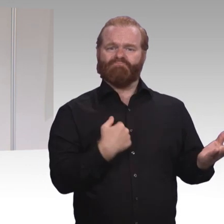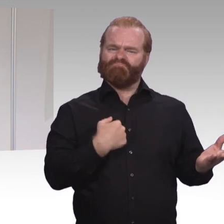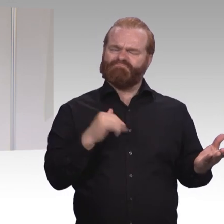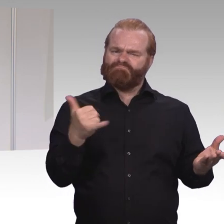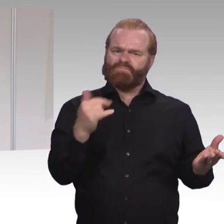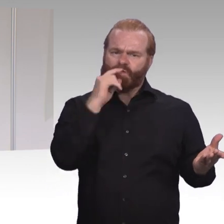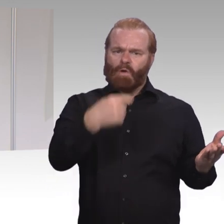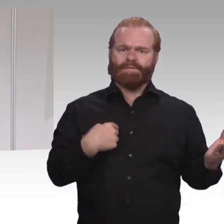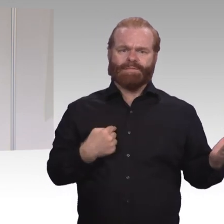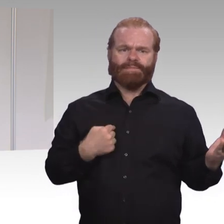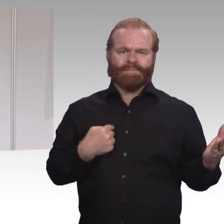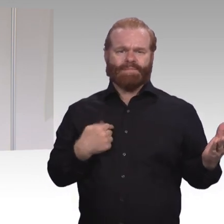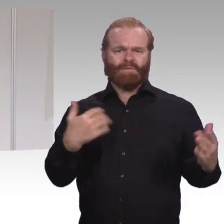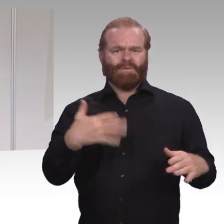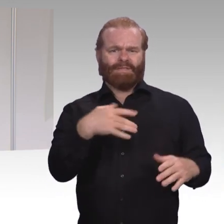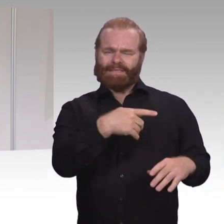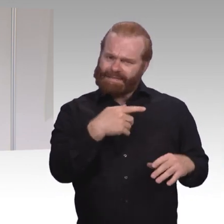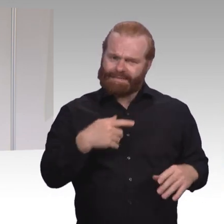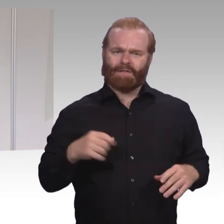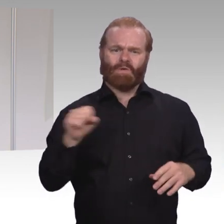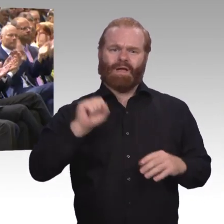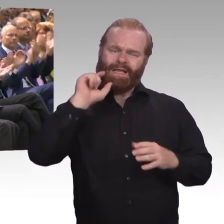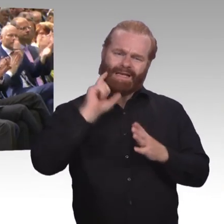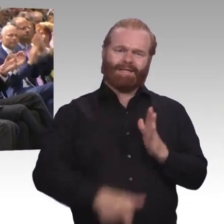und unsere Freiheit verteidigen.